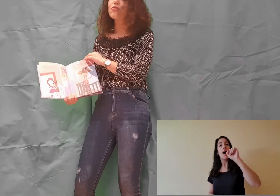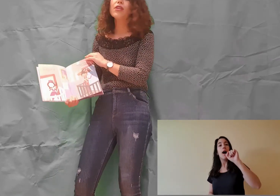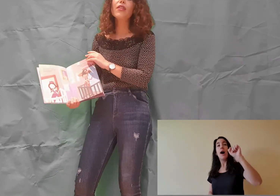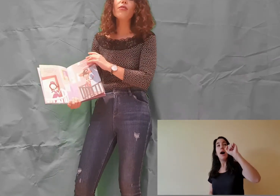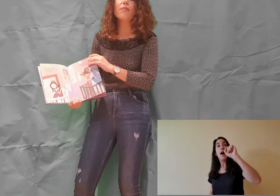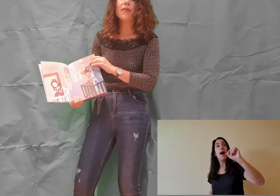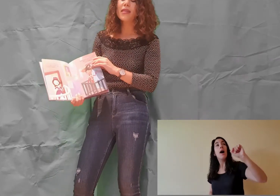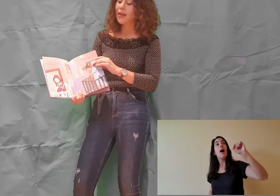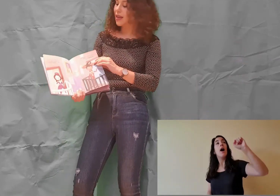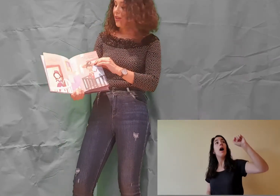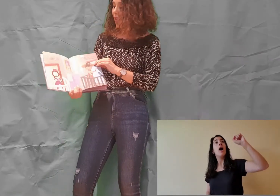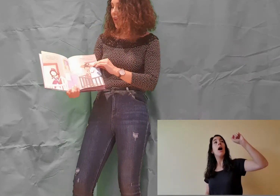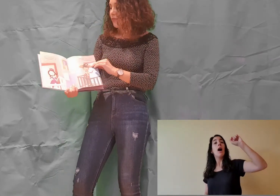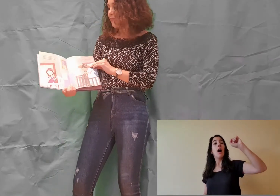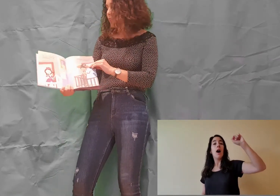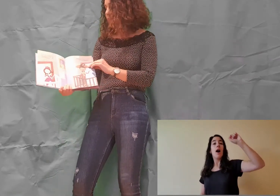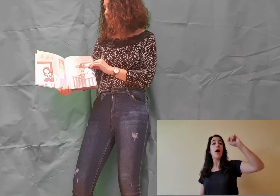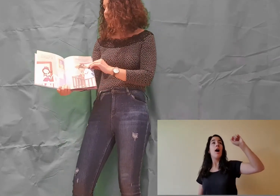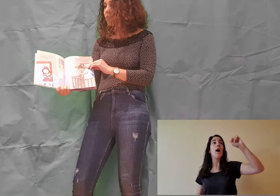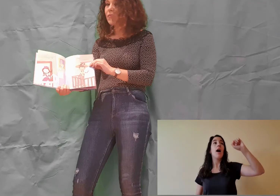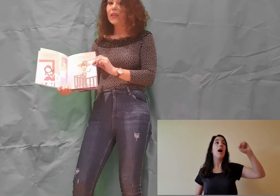qué sonido más angelical.